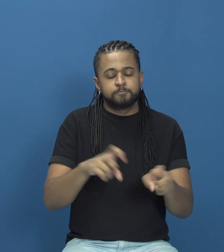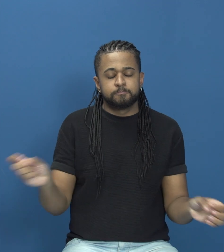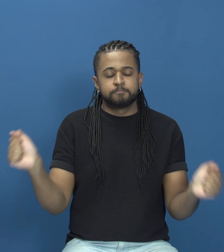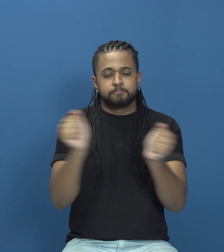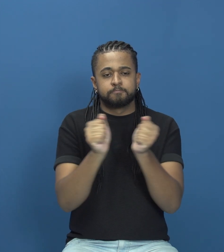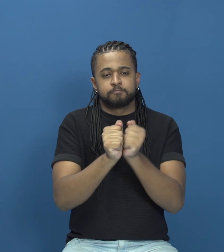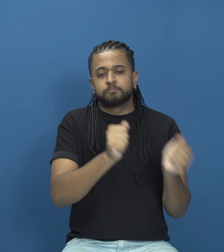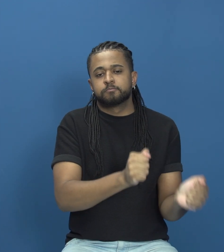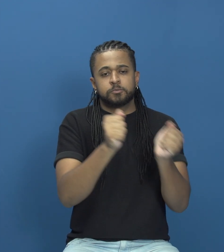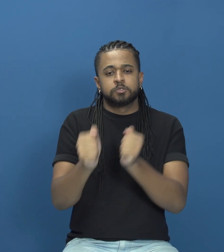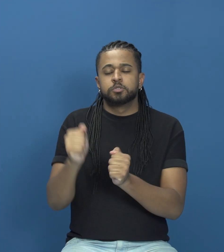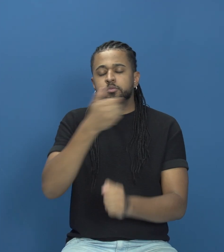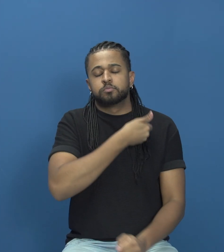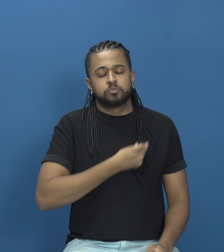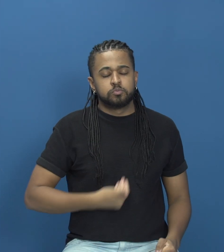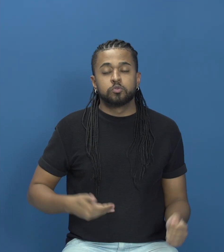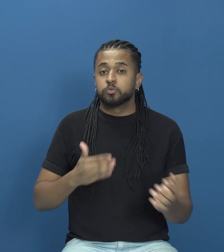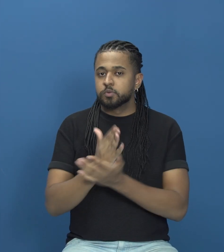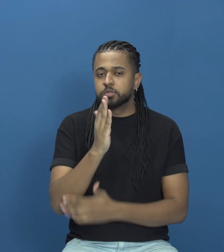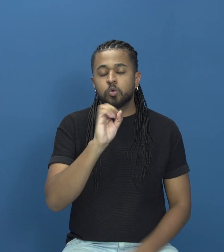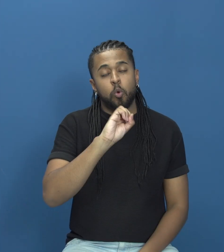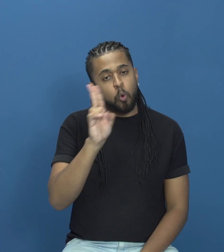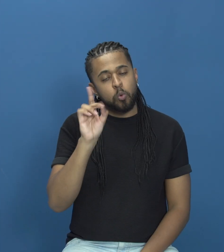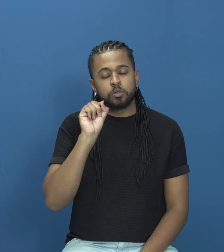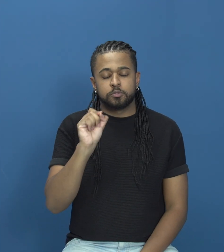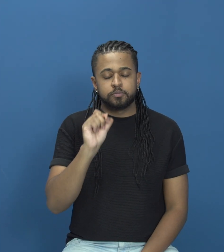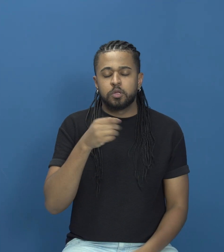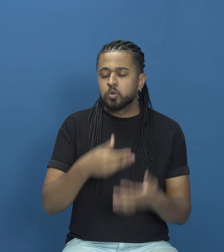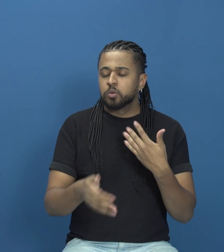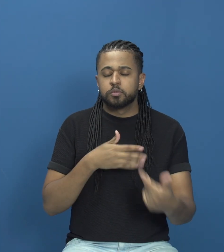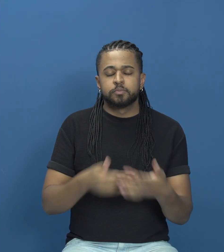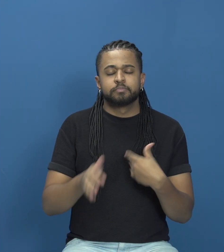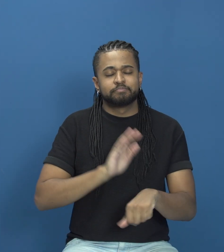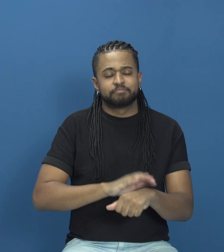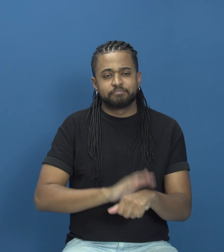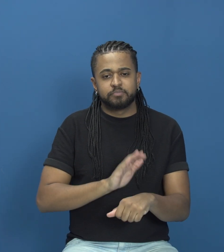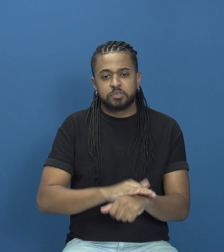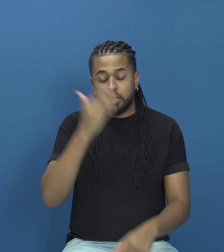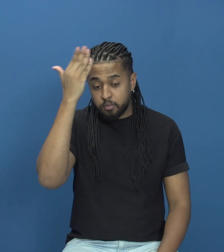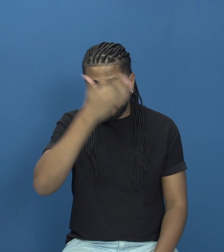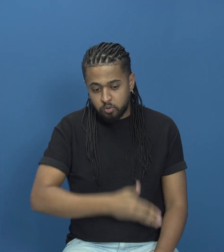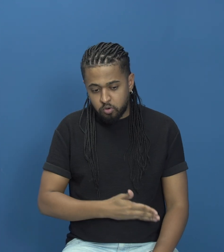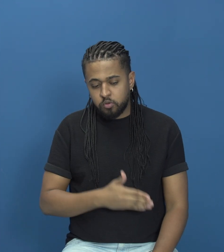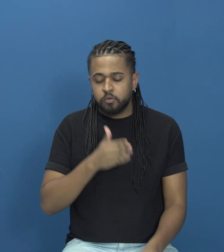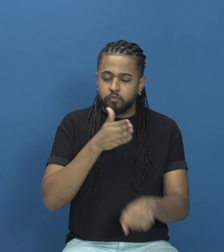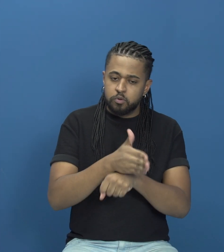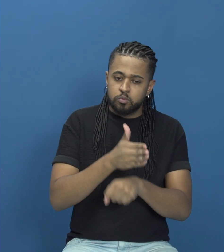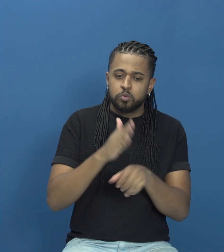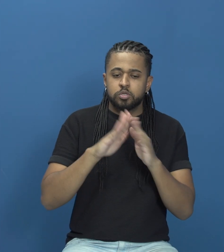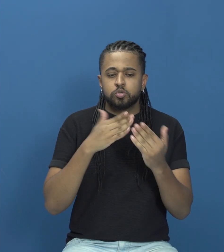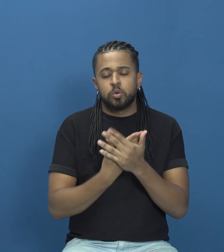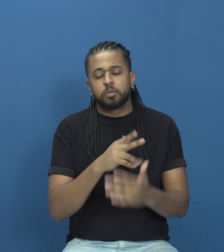conveniadas com o poder público, com aprovação, ou que, a qualquer tempo, ficar comprovado que frequentou